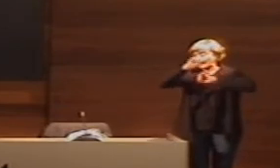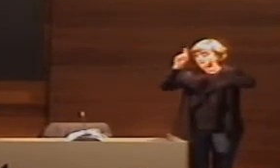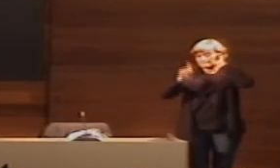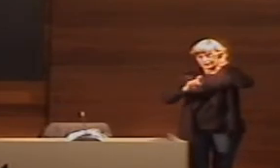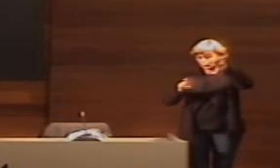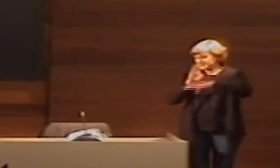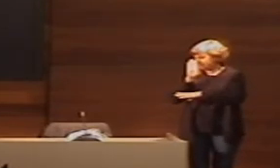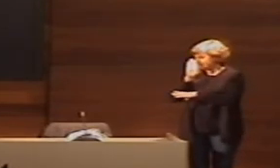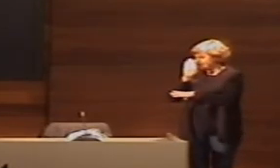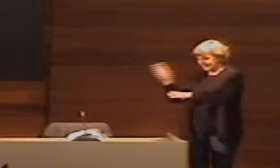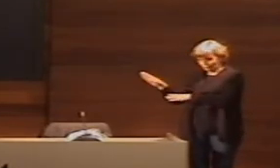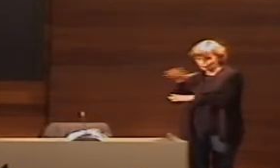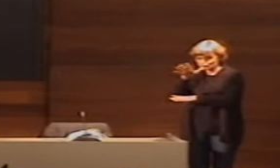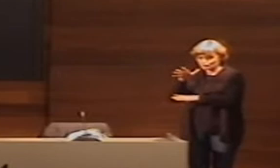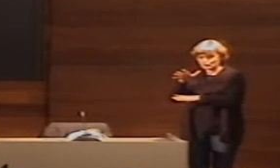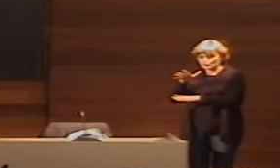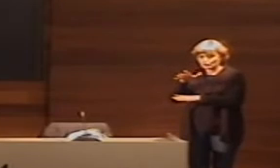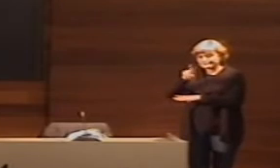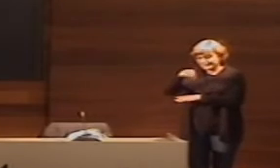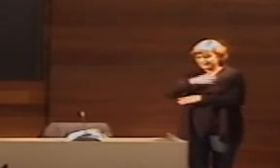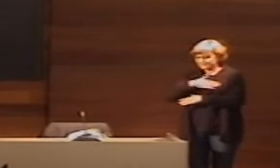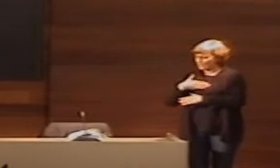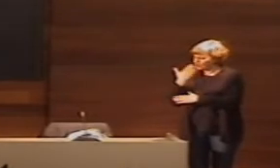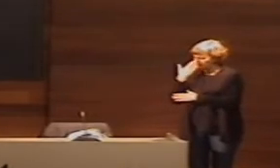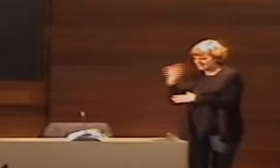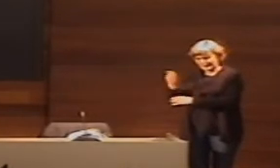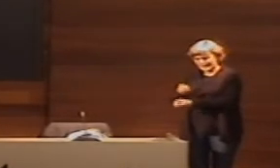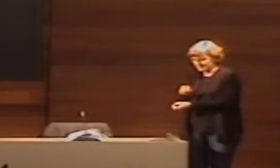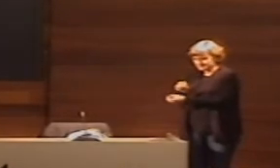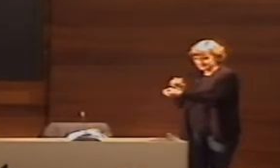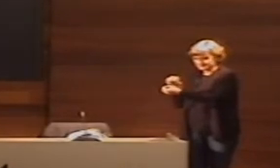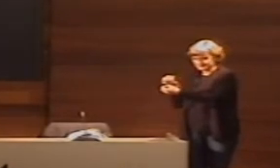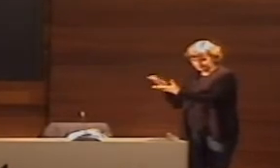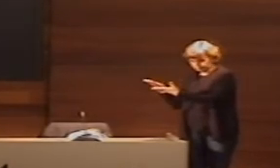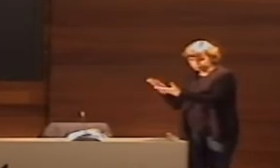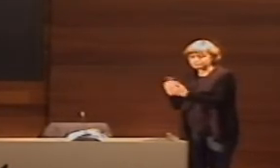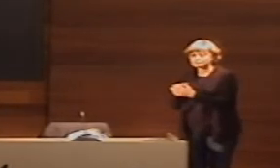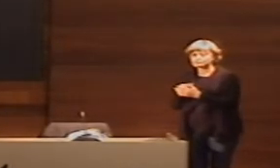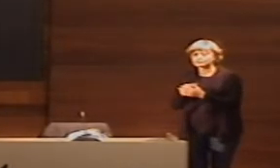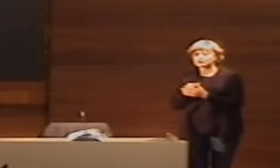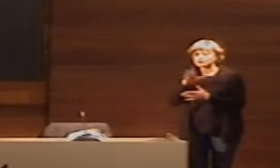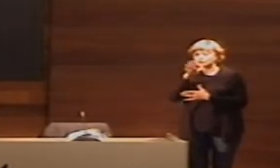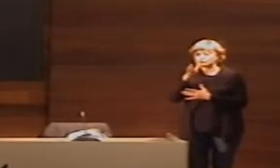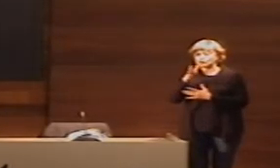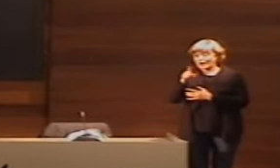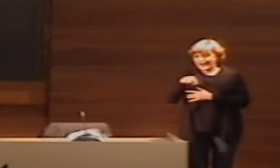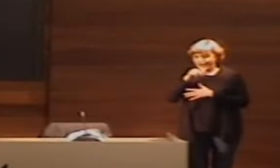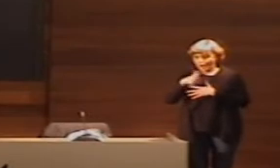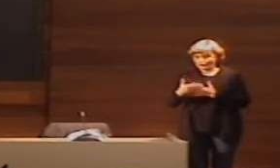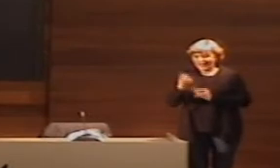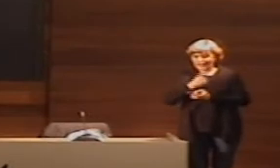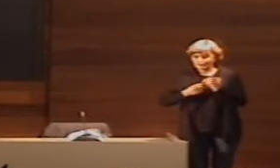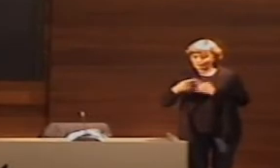una pregunta. Pero lo que quiero hacer es también una afirmación y sobre todo contrarrestar alguna mala información que se acaba de dar